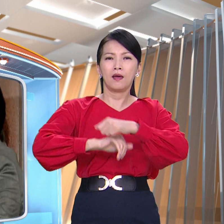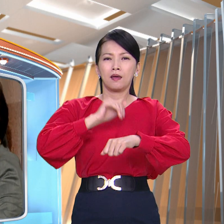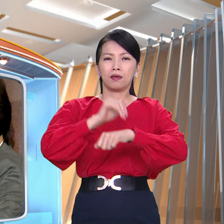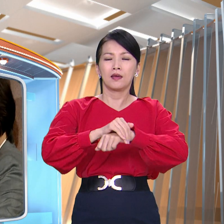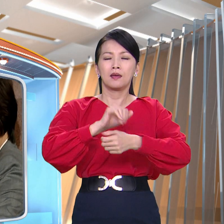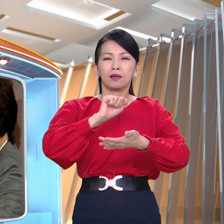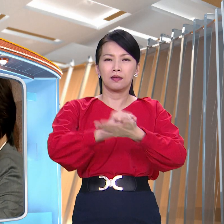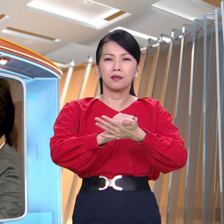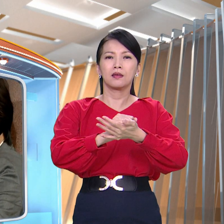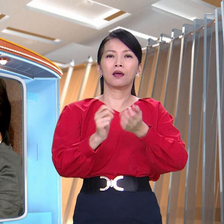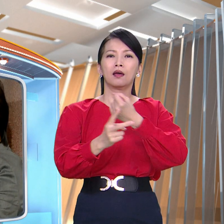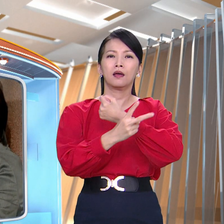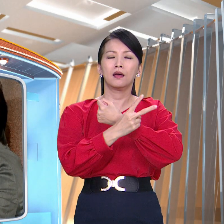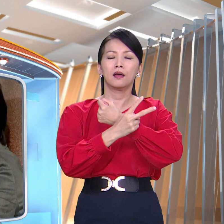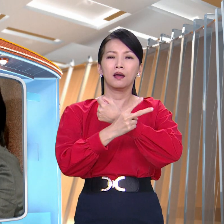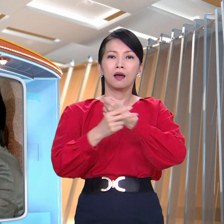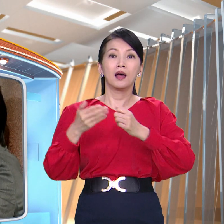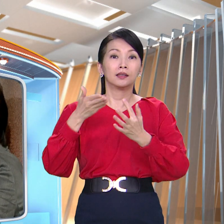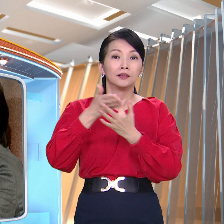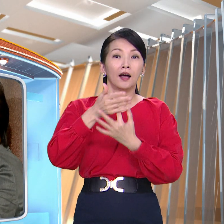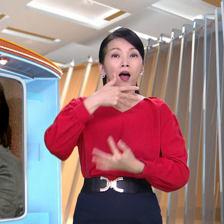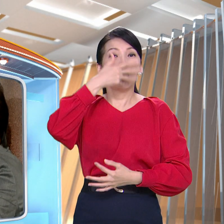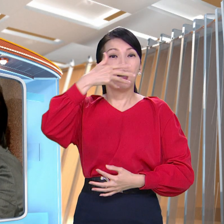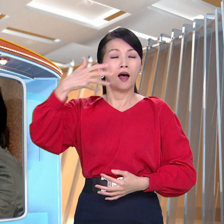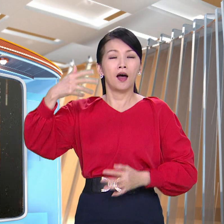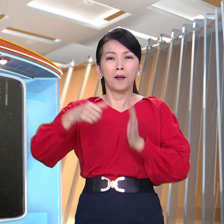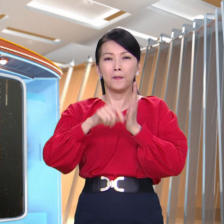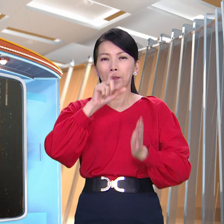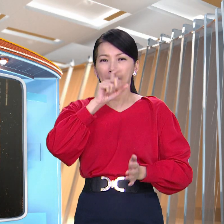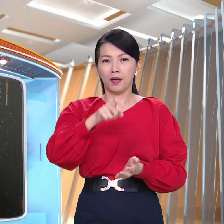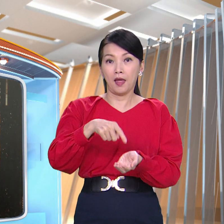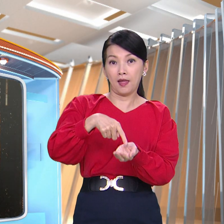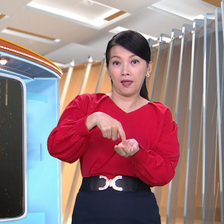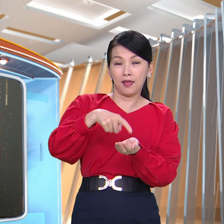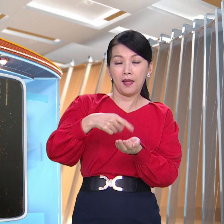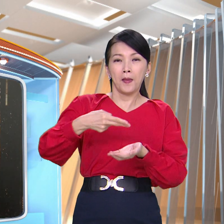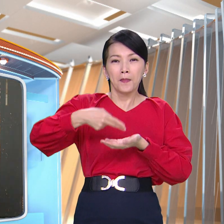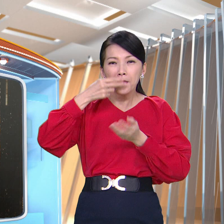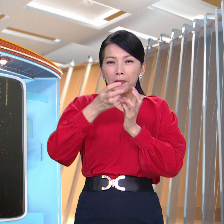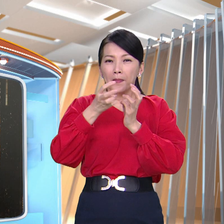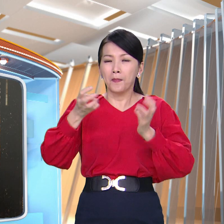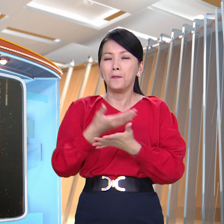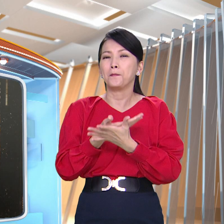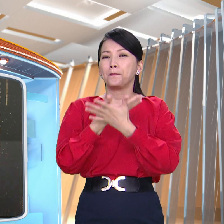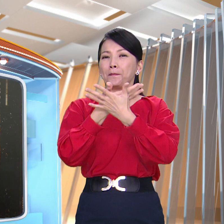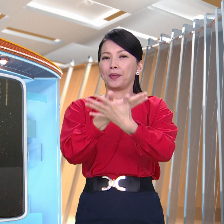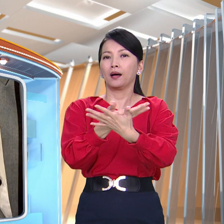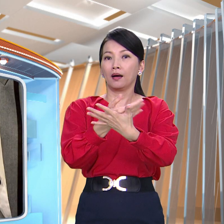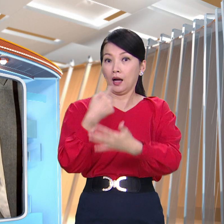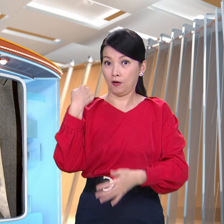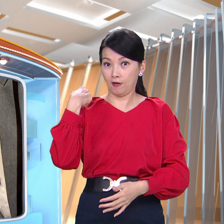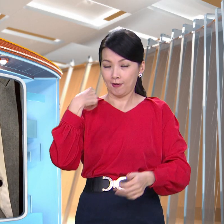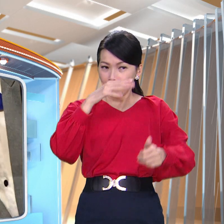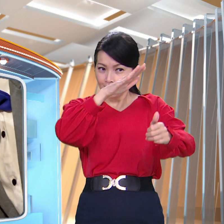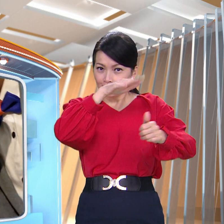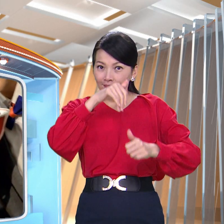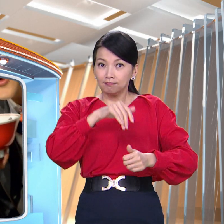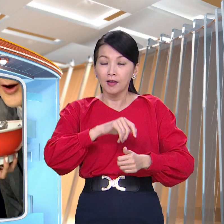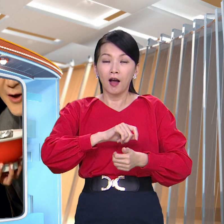曲《俄阿米索》获奖。而昨天是举办了颁奖，创作人旺福